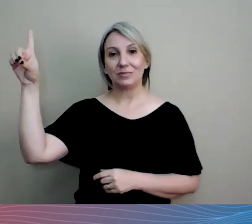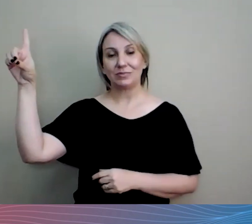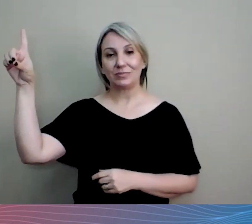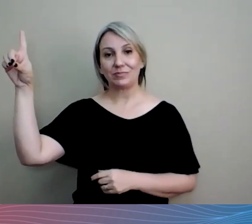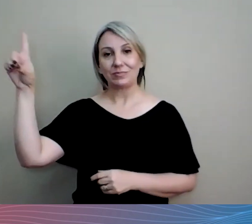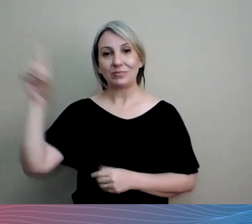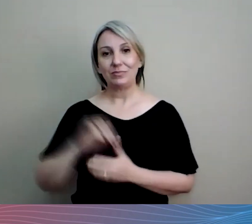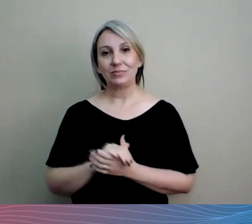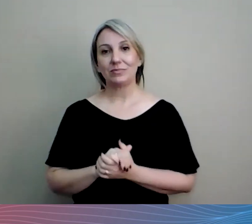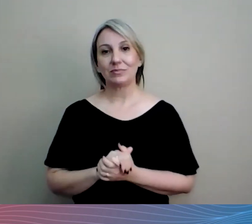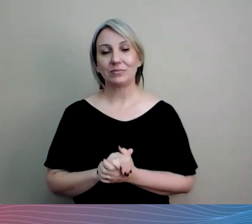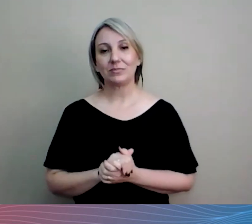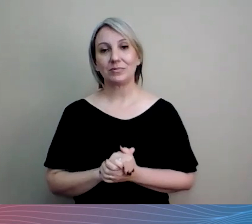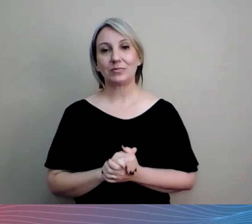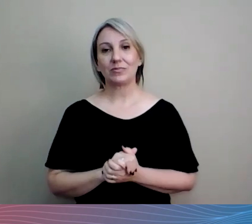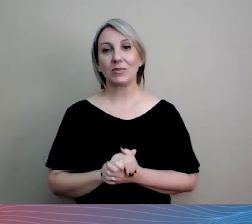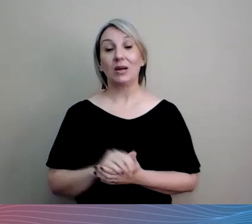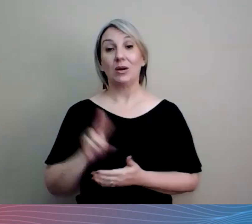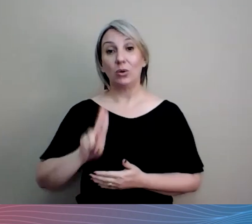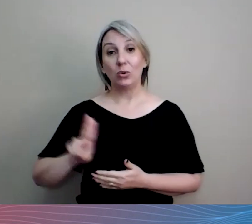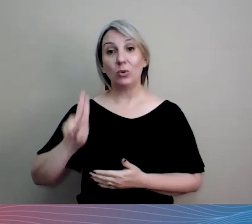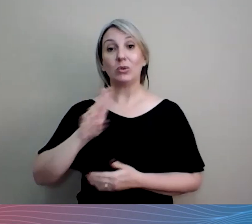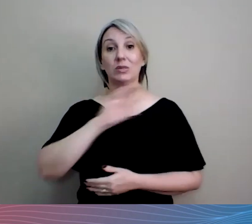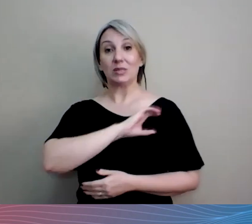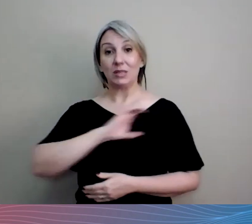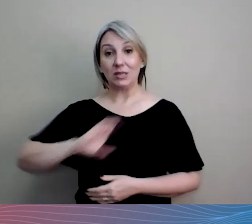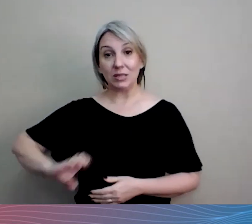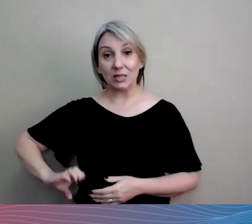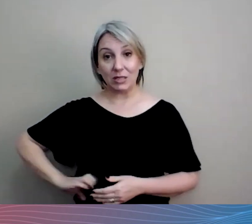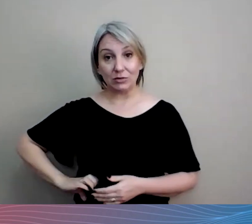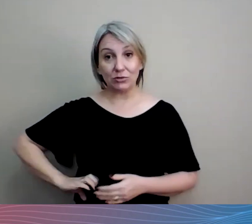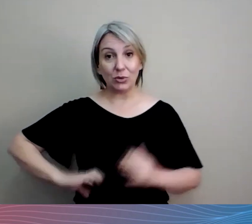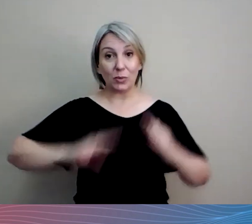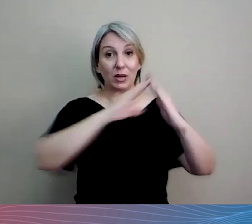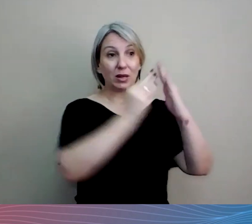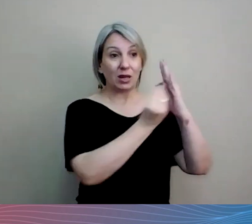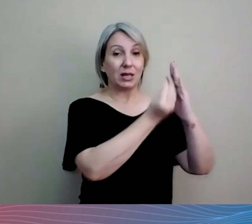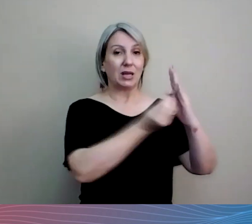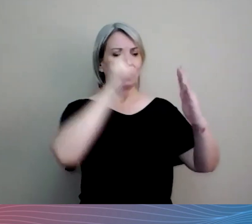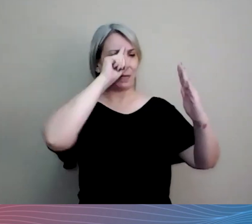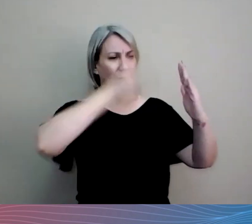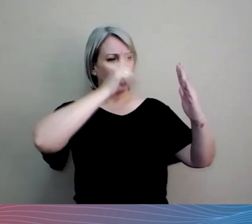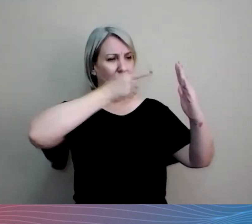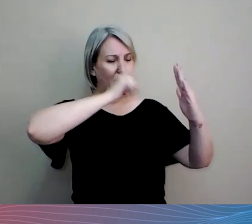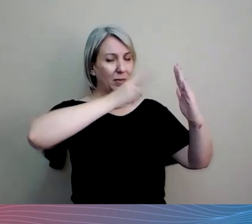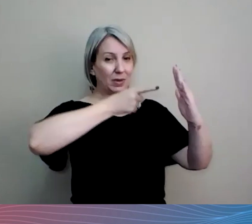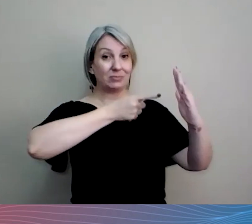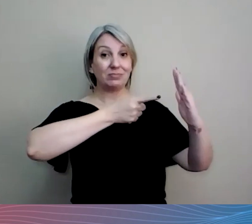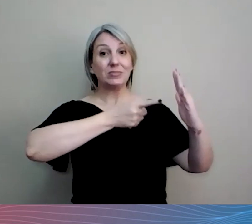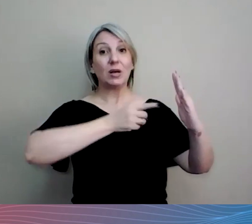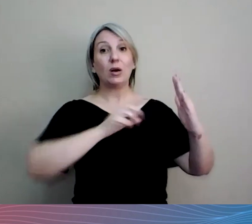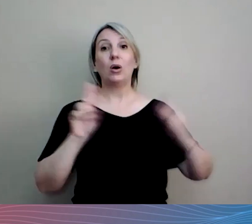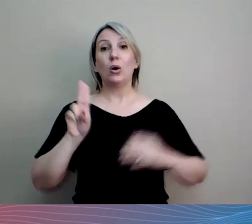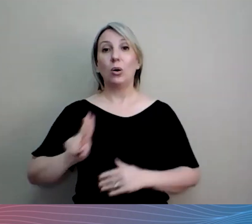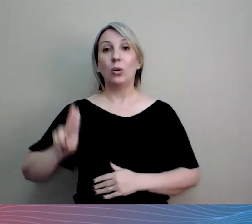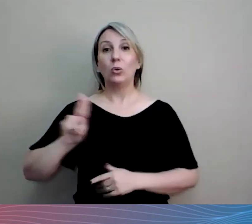todos. Usa Cristo na sua igreja para agir em todos e usa o Espírito que habita dentro de nós para essa ação,